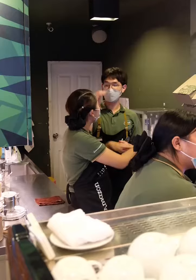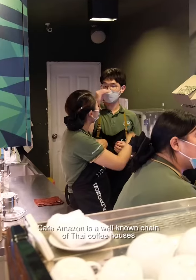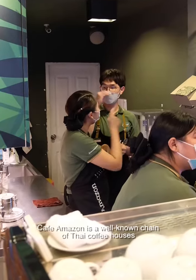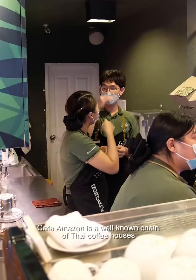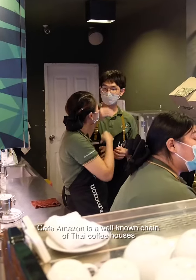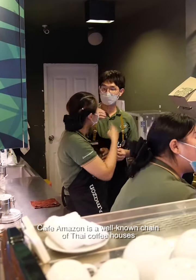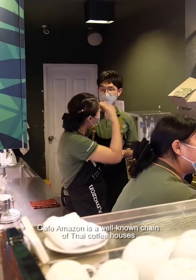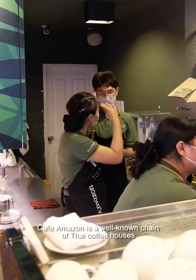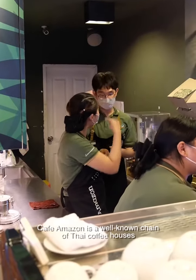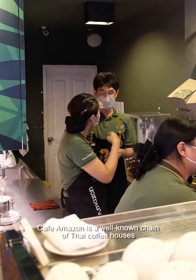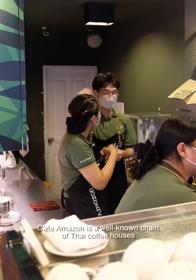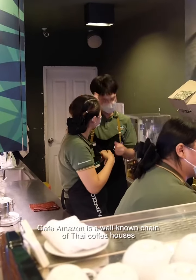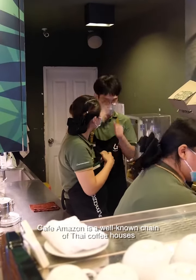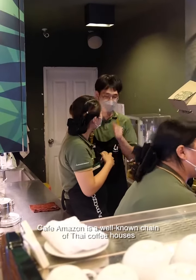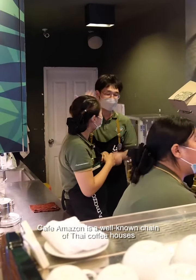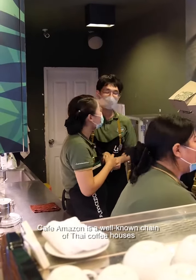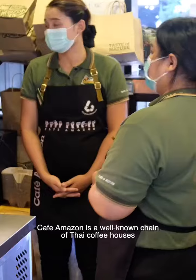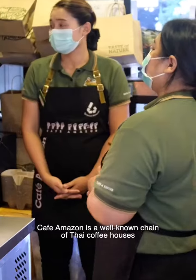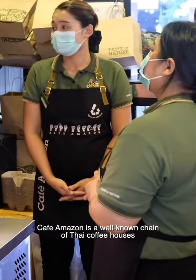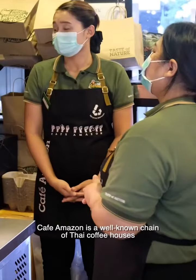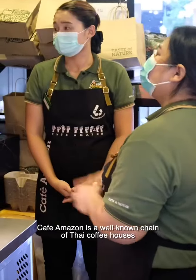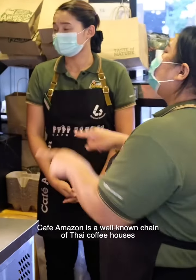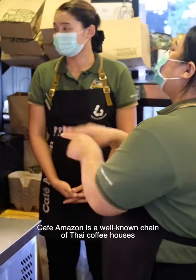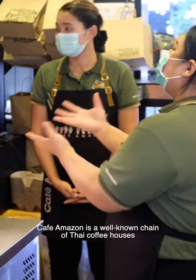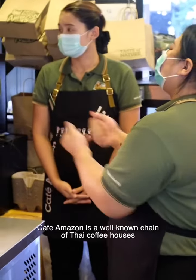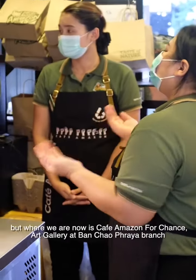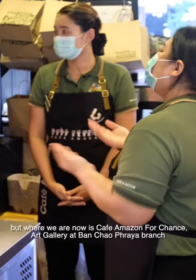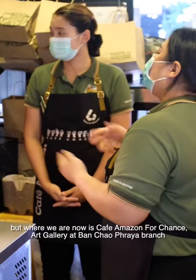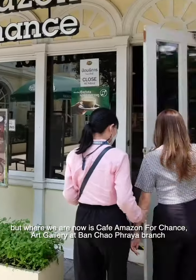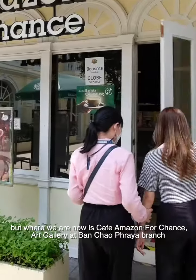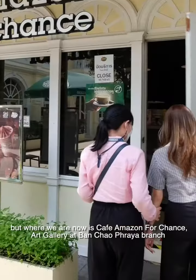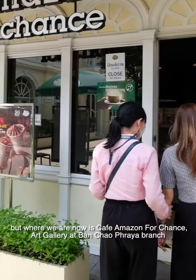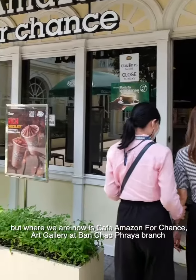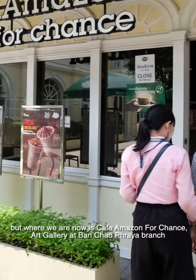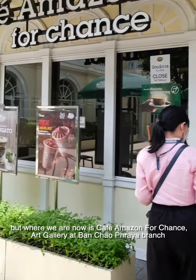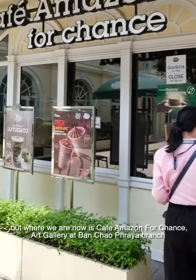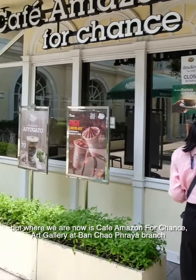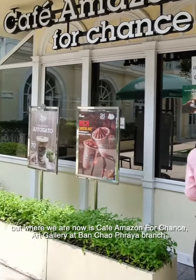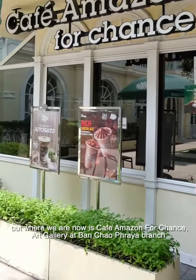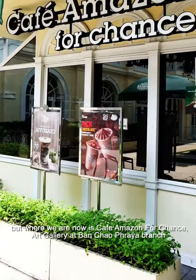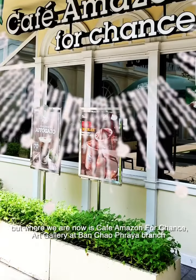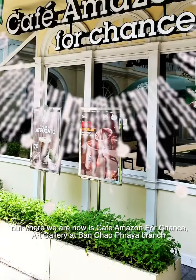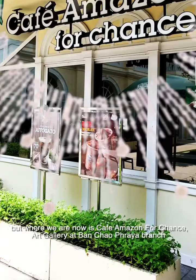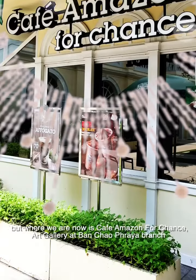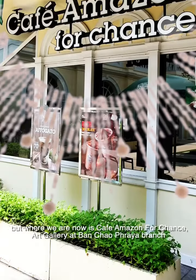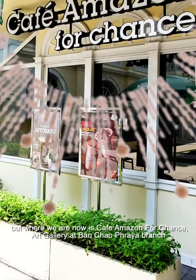ปกติทุกคนคงคุ้นเคยกับคาเฟ่อเมซอนอยู่แล้วใช่ไหมคะแต่ที่นี่คือคาเฟ่อเมซอนฟรีชาร์จสาขาห